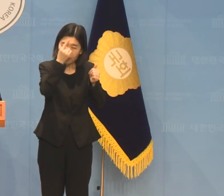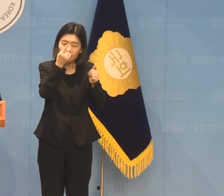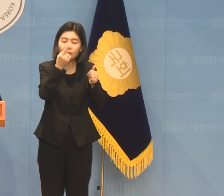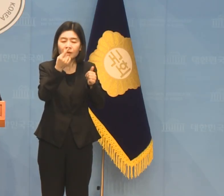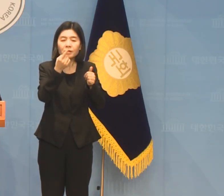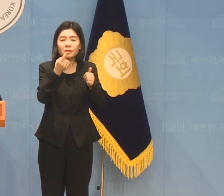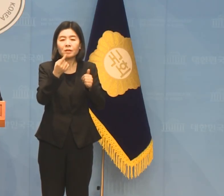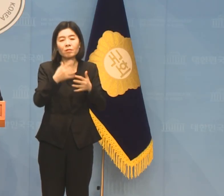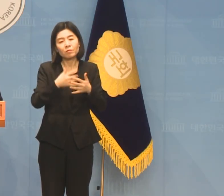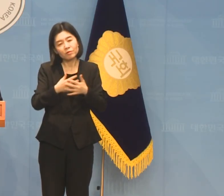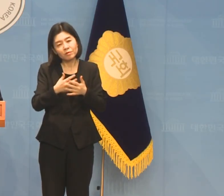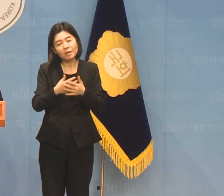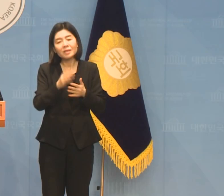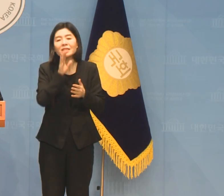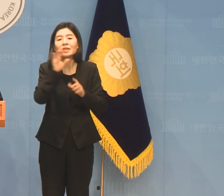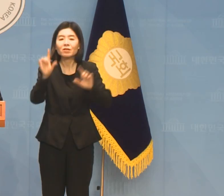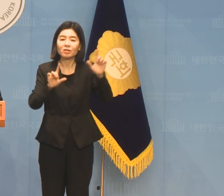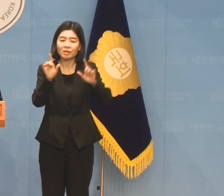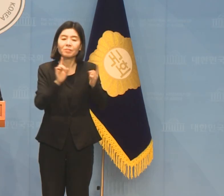다가올 것입니다.